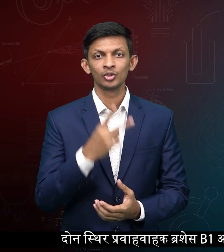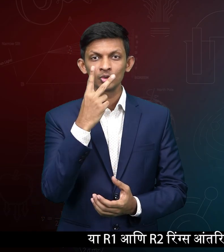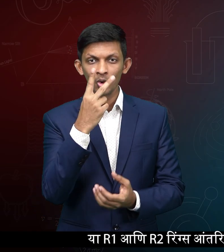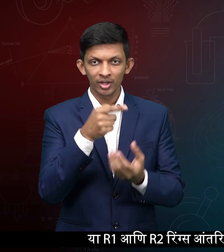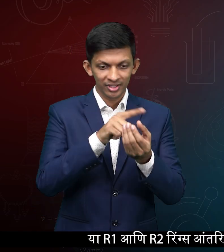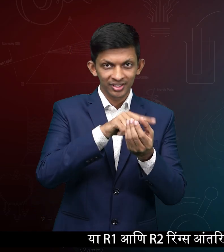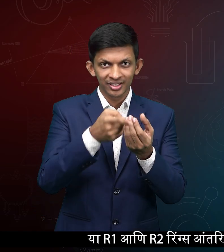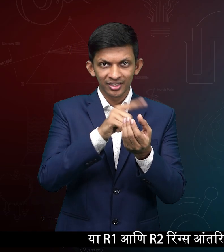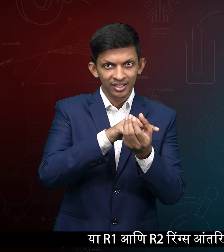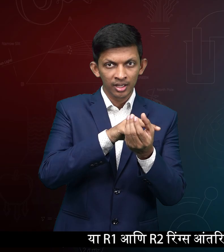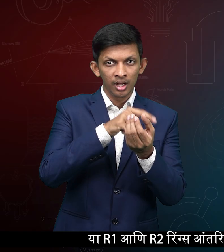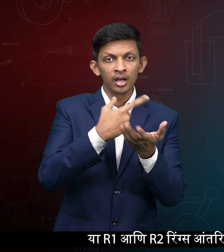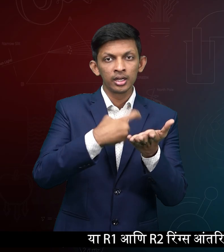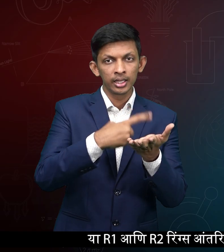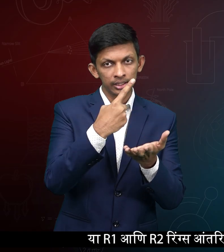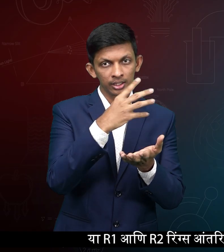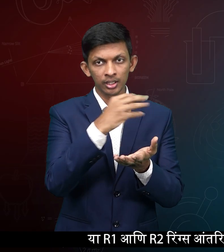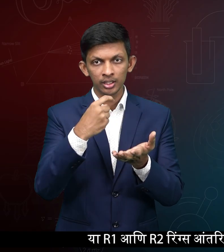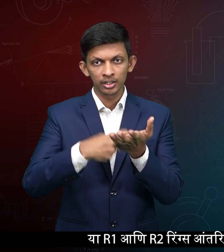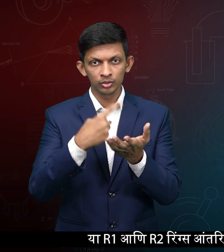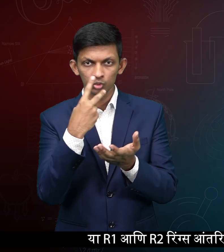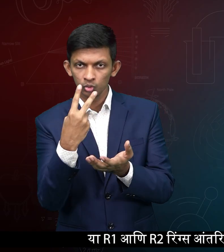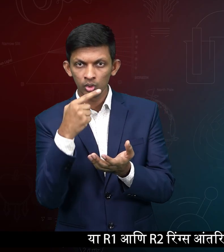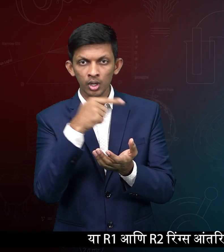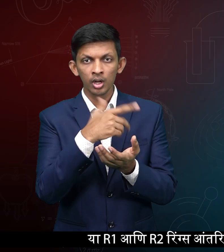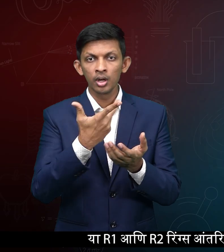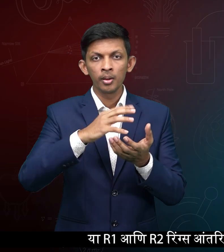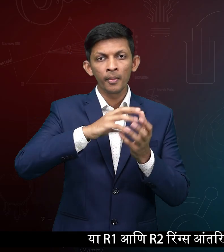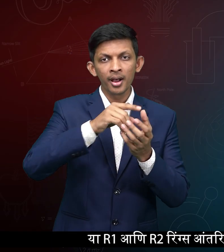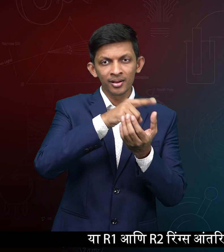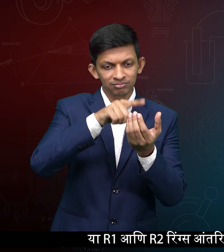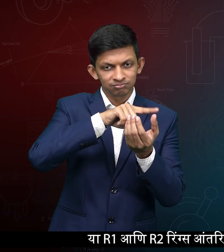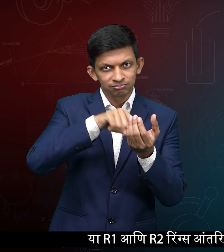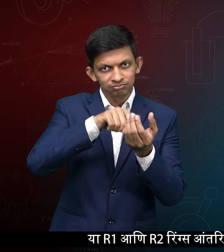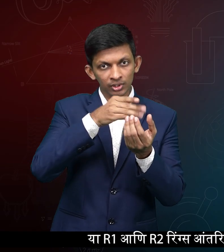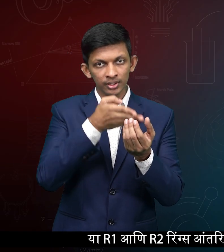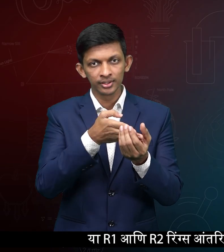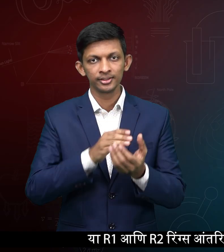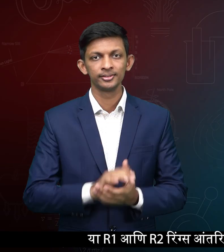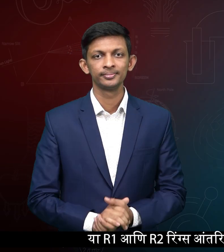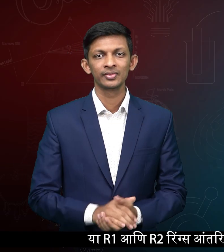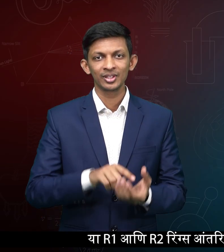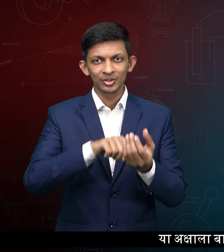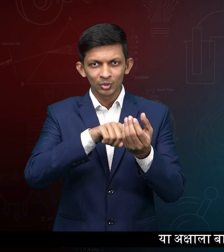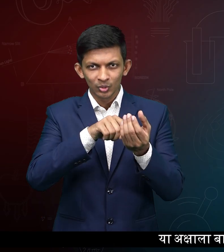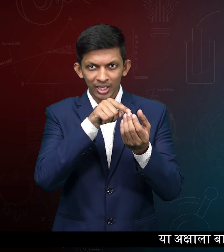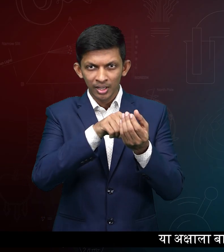या R1 आणि R2 रिंग्स आंतरिकरित्या एका अक्षाशी ॲक्सेल जोडलेल्या असतात. या अक्षाला